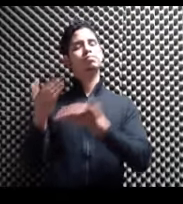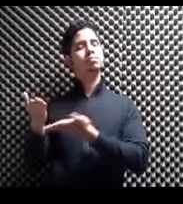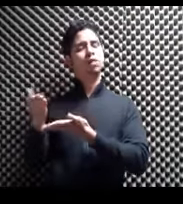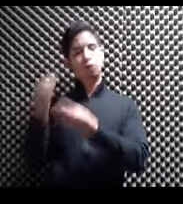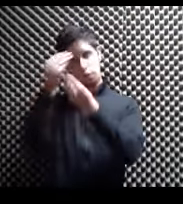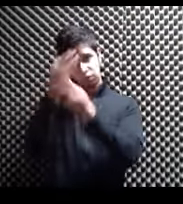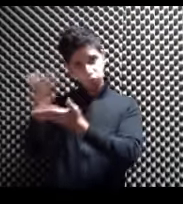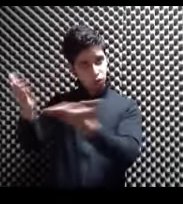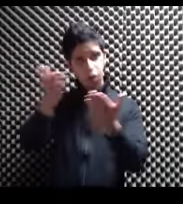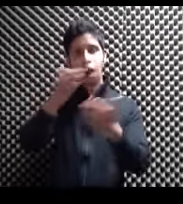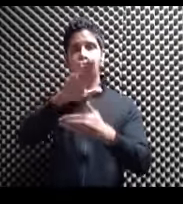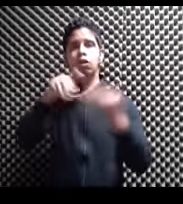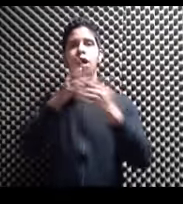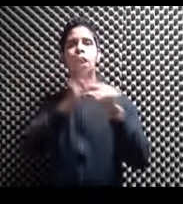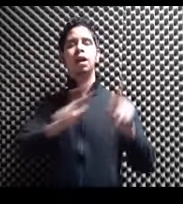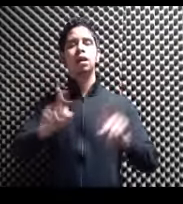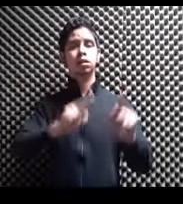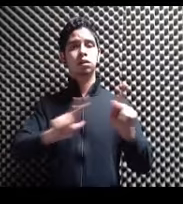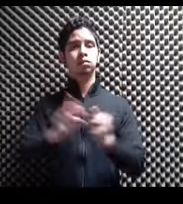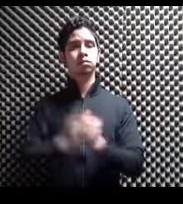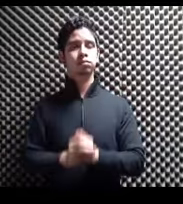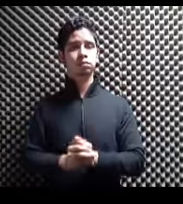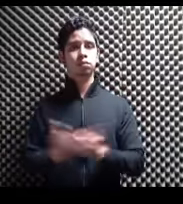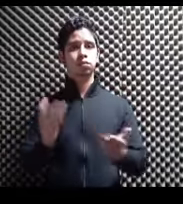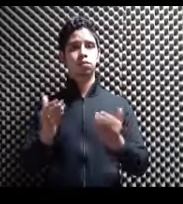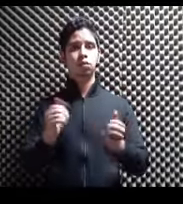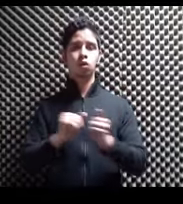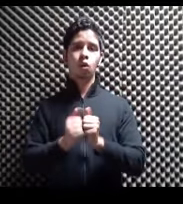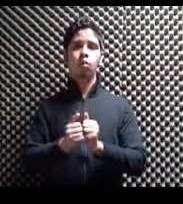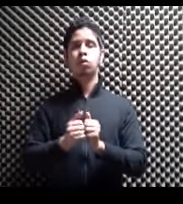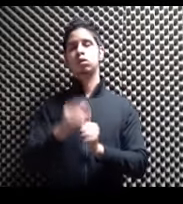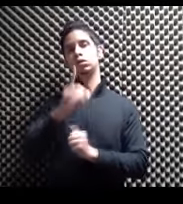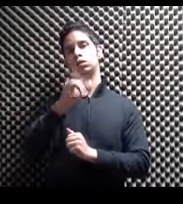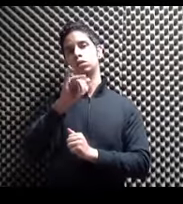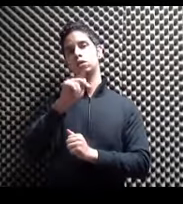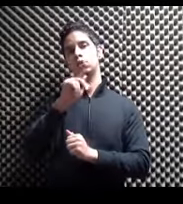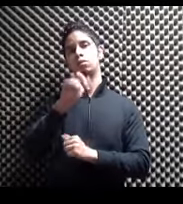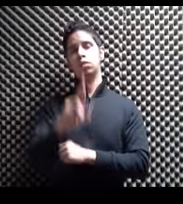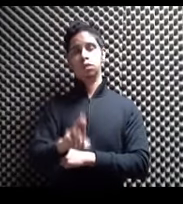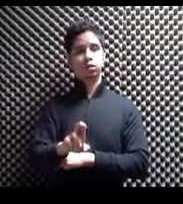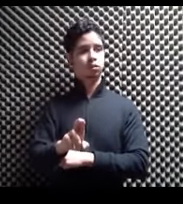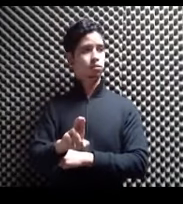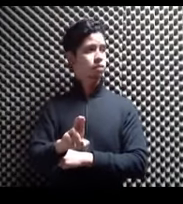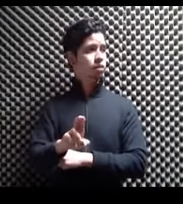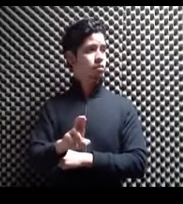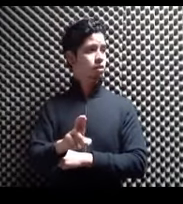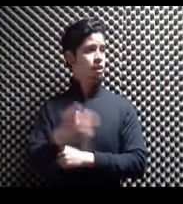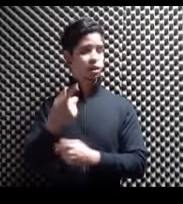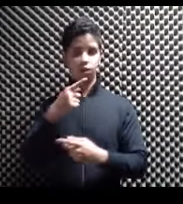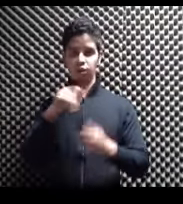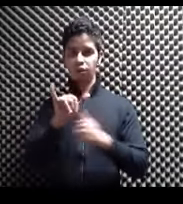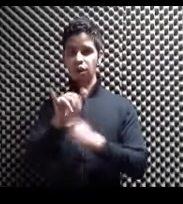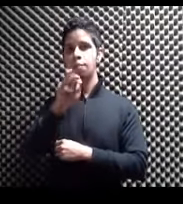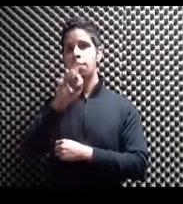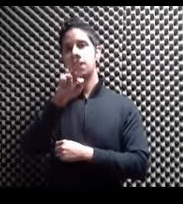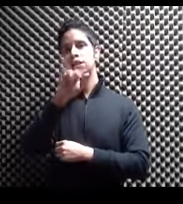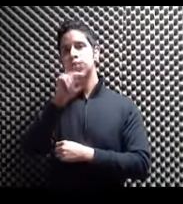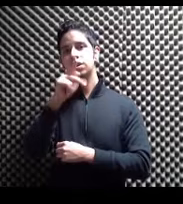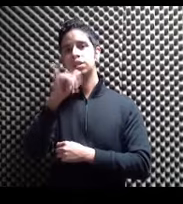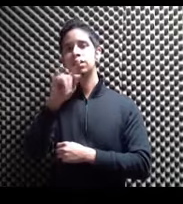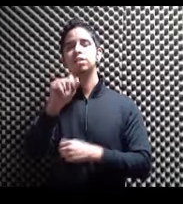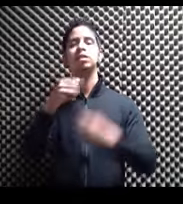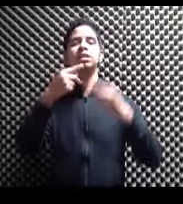orden. Es como Maripili, trato. Hasta que estamos. Y aquí llegamos. Que se crece. Pero al 4 de febrero, mira, cerquita, mira, esta